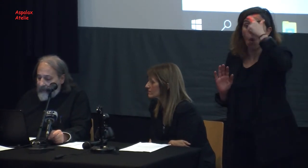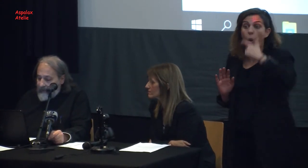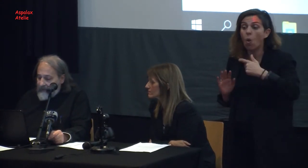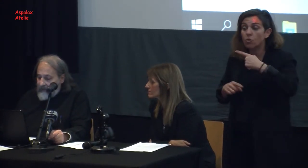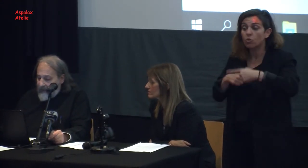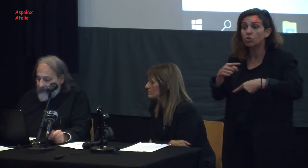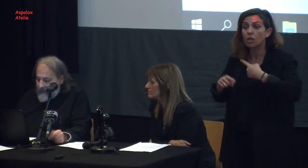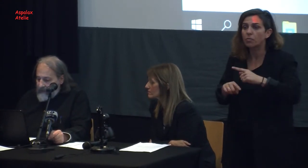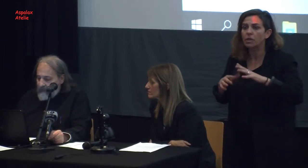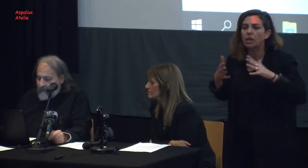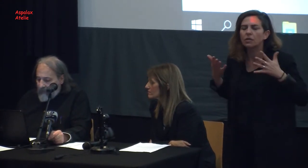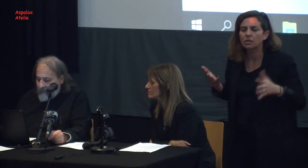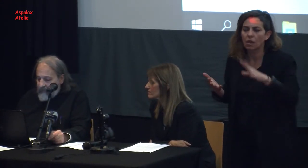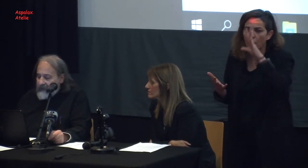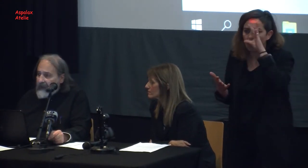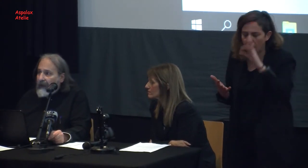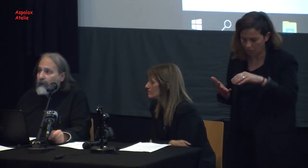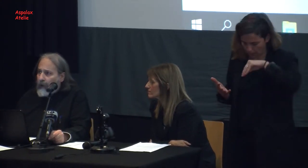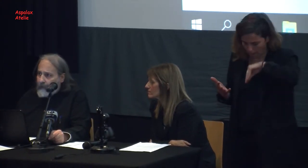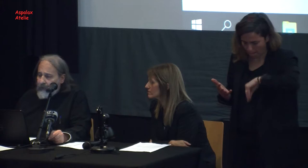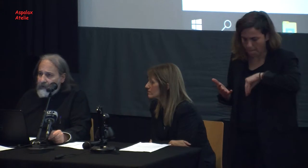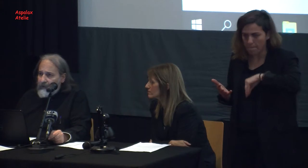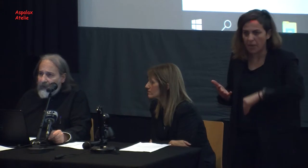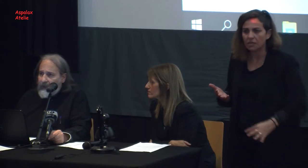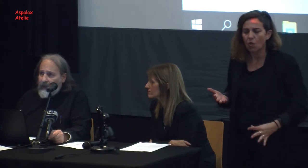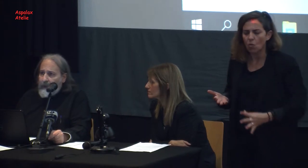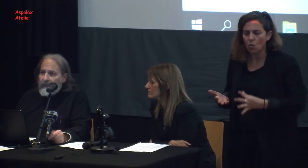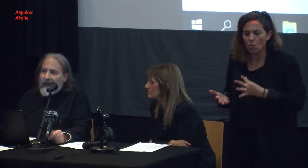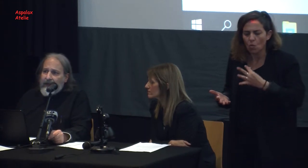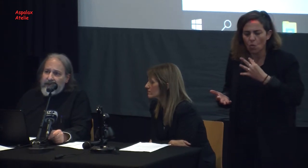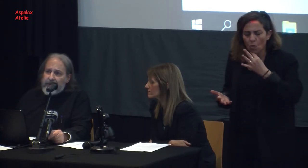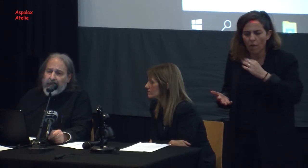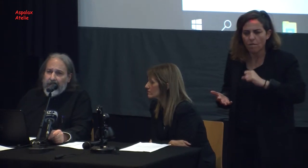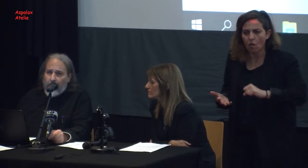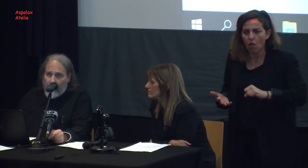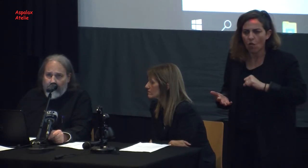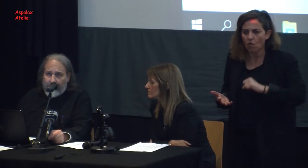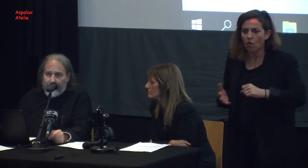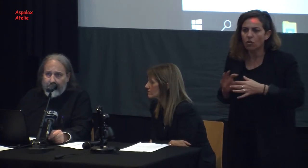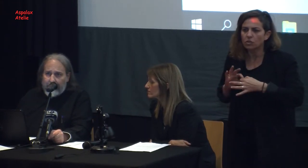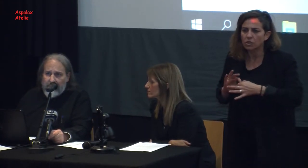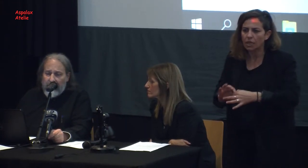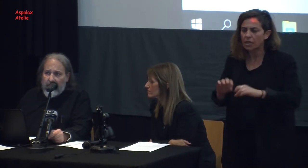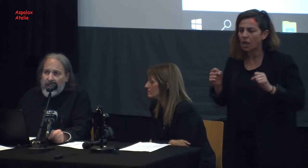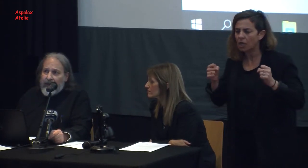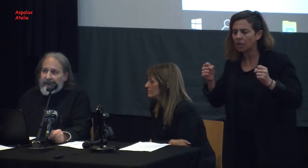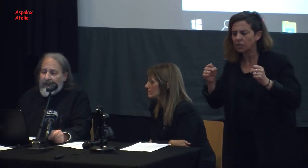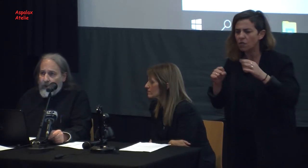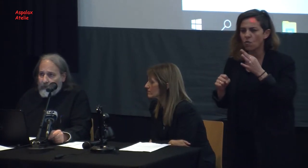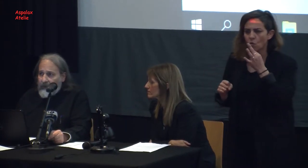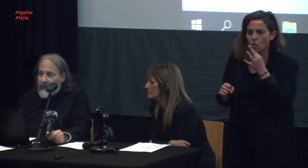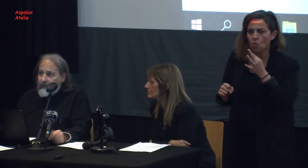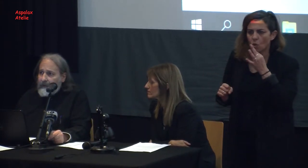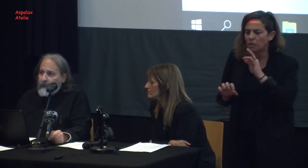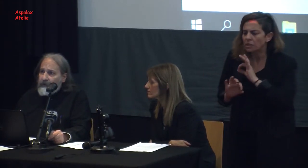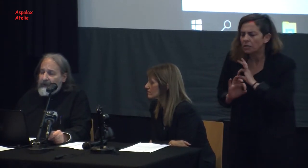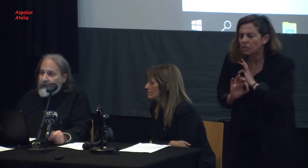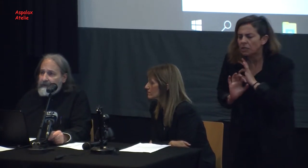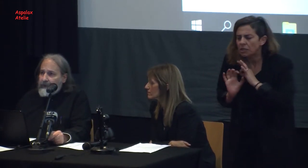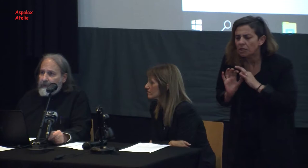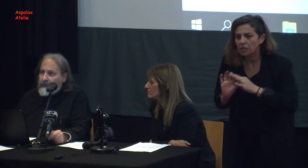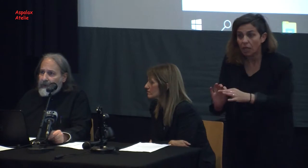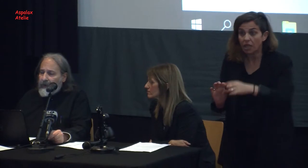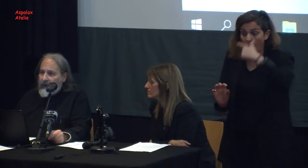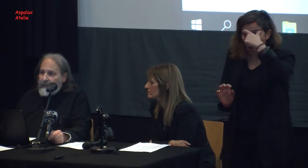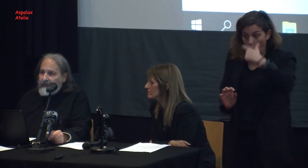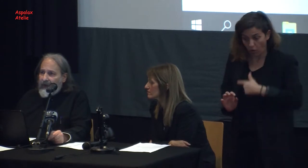ήταν ένας διαρκής φόβος και τρόμος με κρίσεις πανικών. Αισθανόμουν, όπως είπα